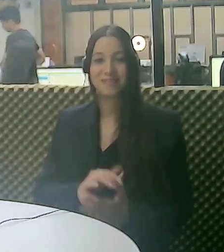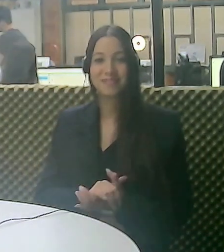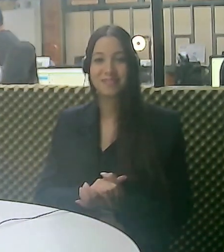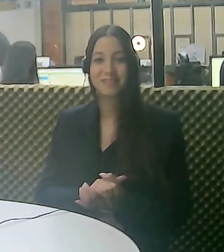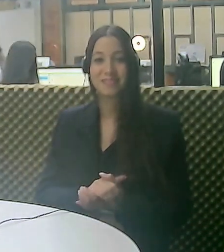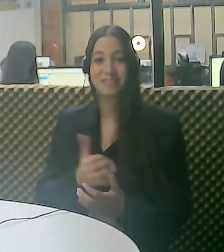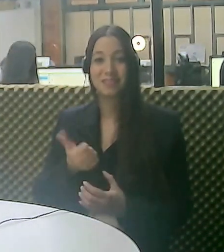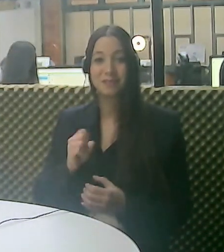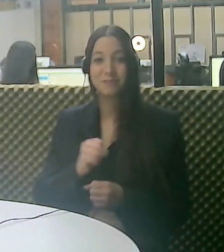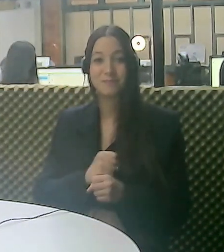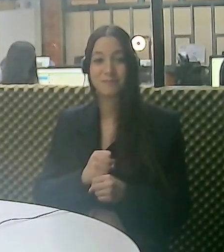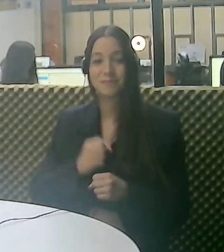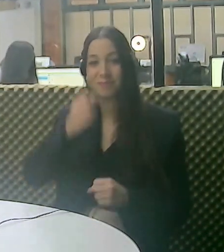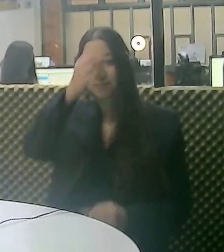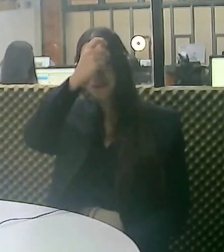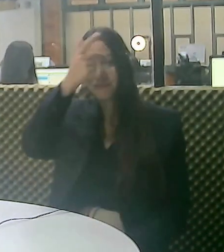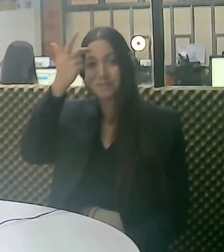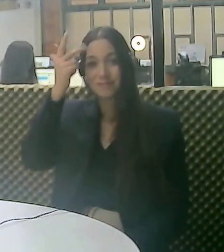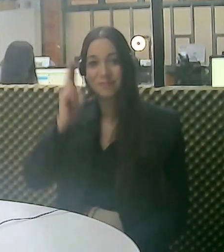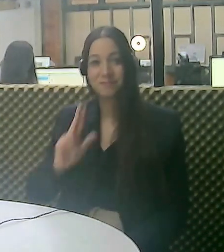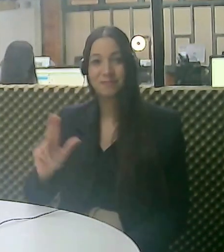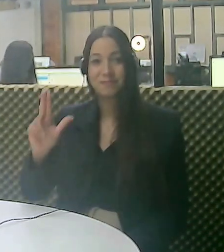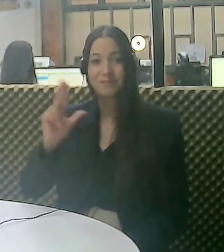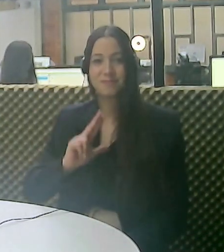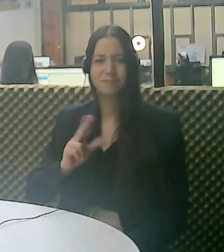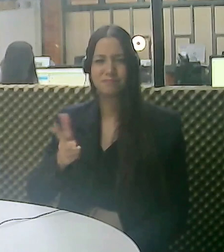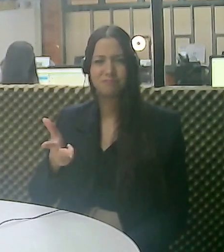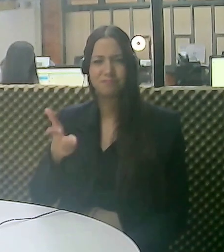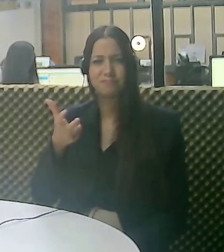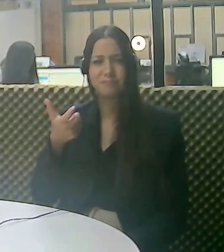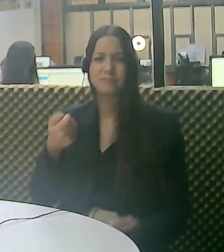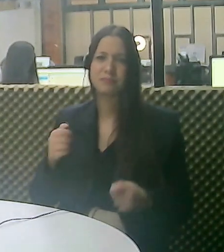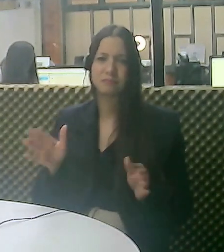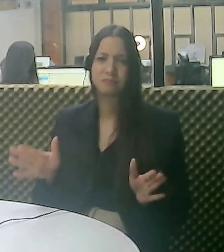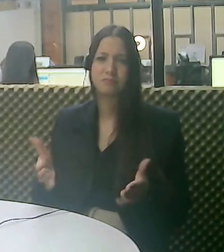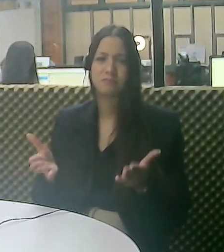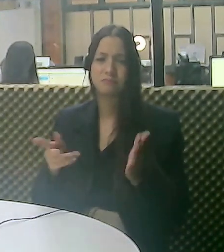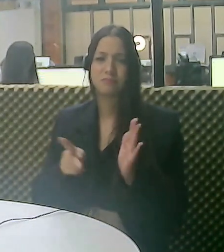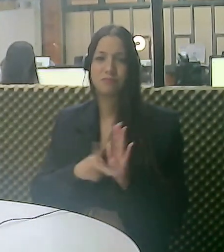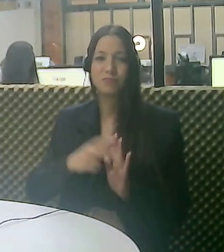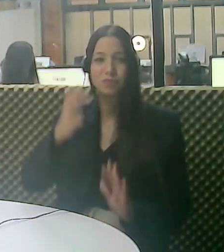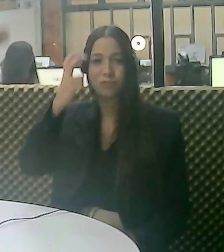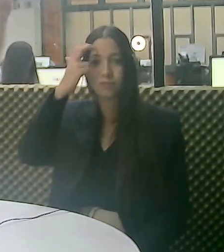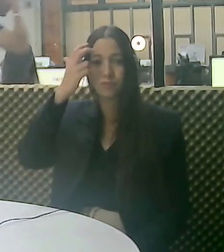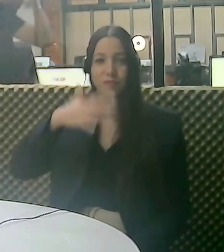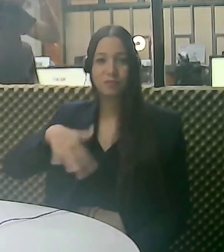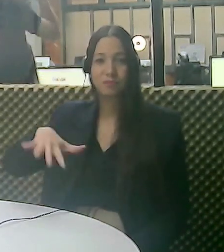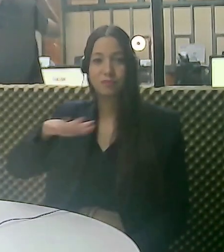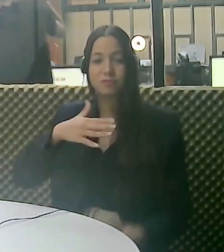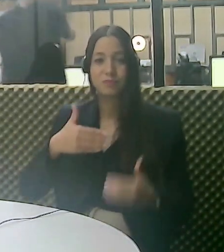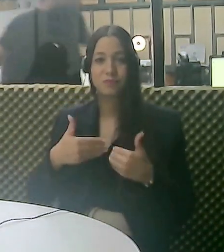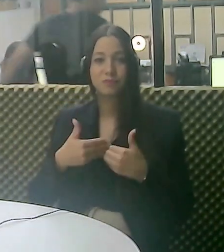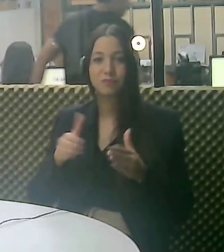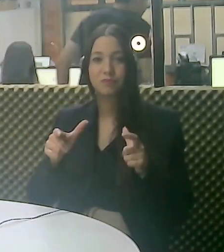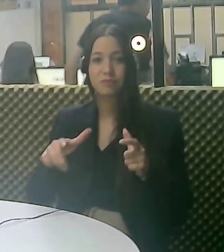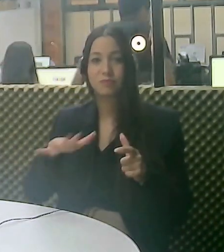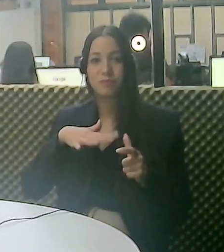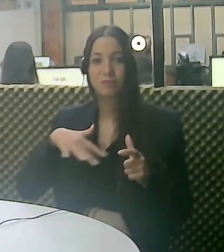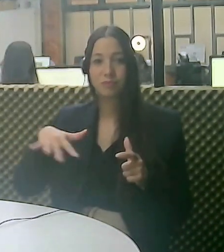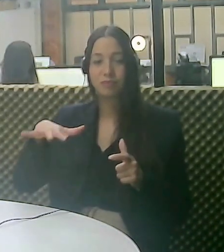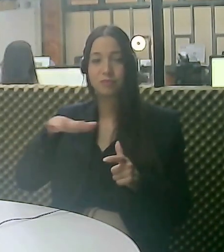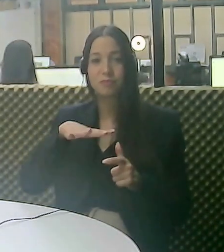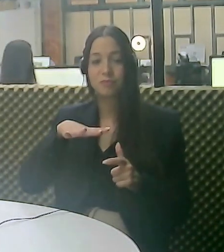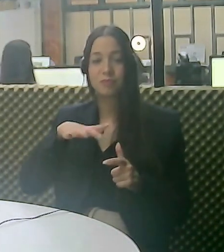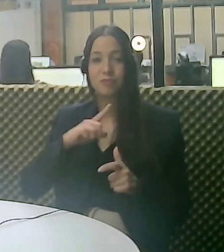uma década, a Prefeitura de Uberlândia, ao ver a necessidade de fomento da cultura local, inaugurou um grande espaço para